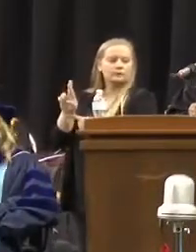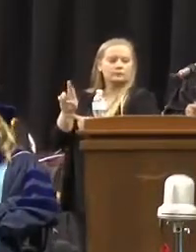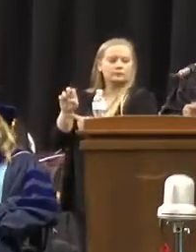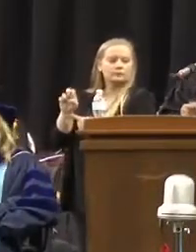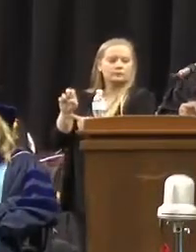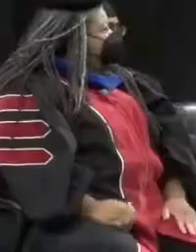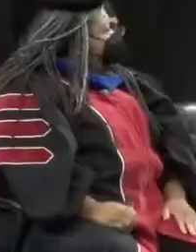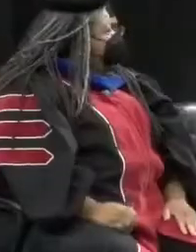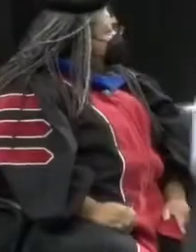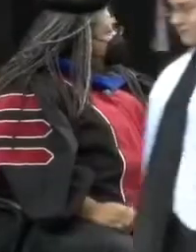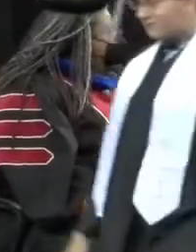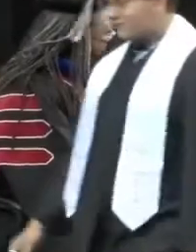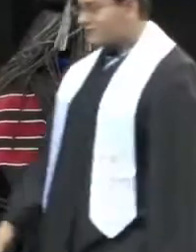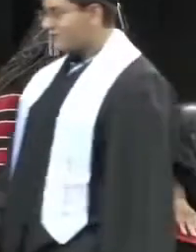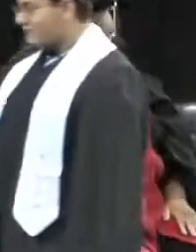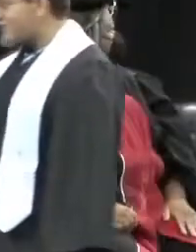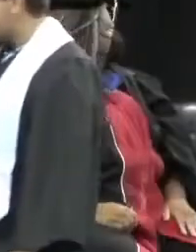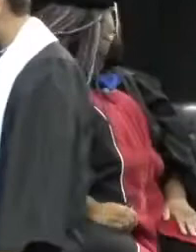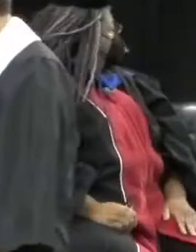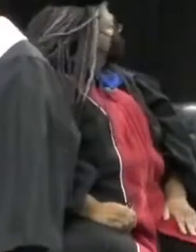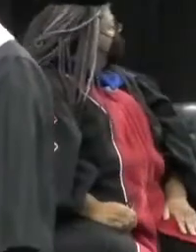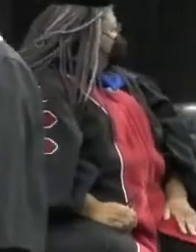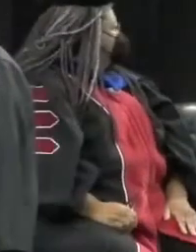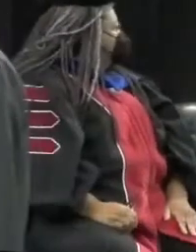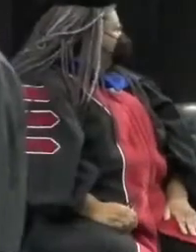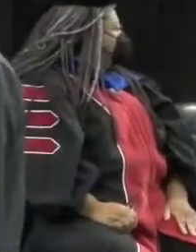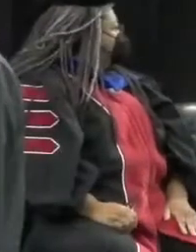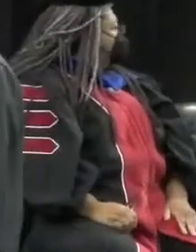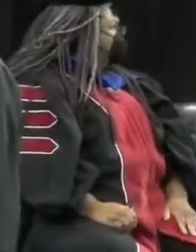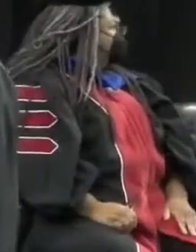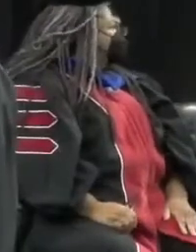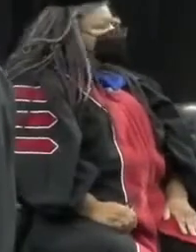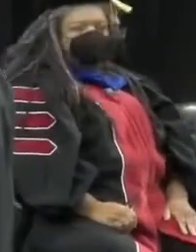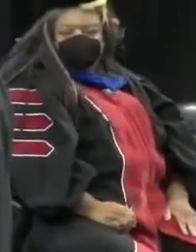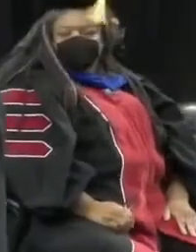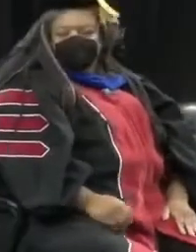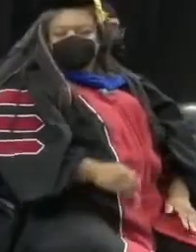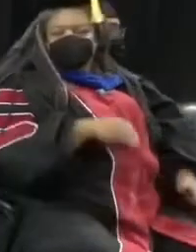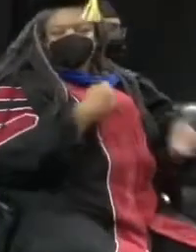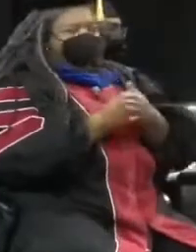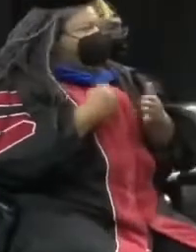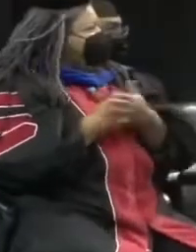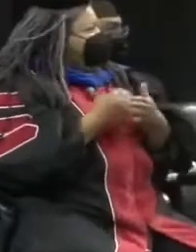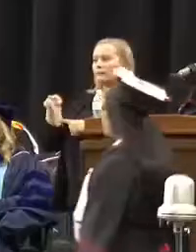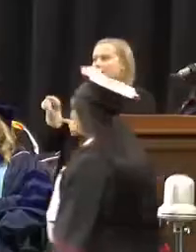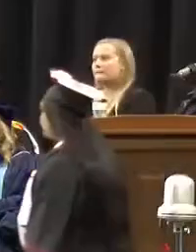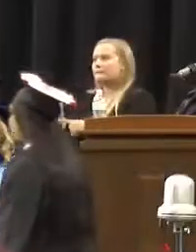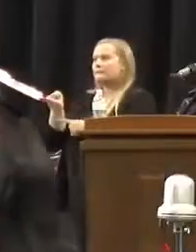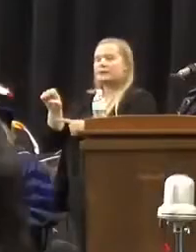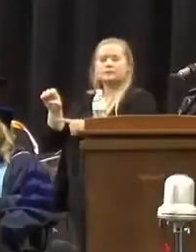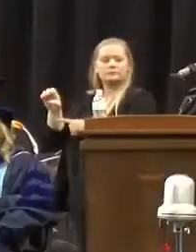I think I got it. Brianna Elizabeth Pasos.